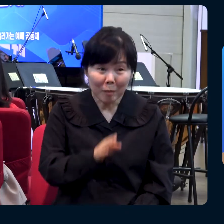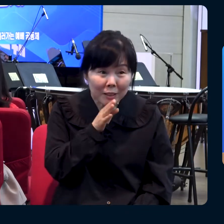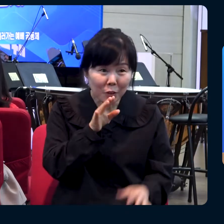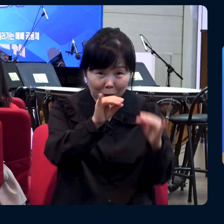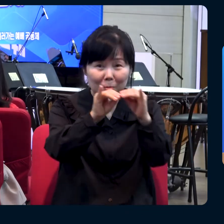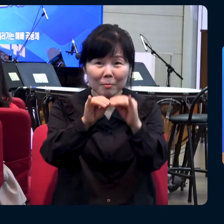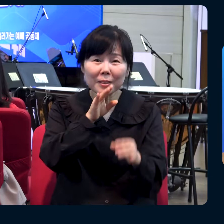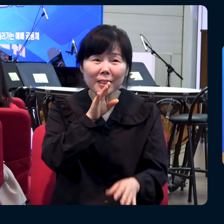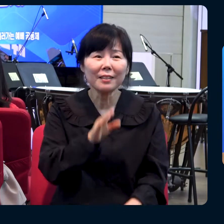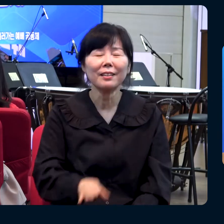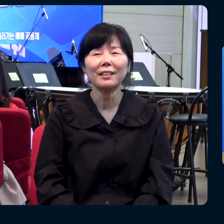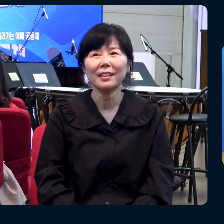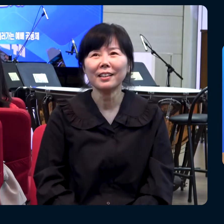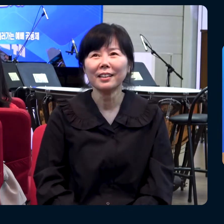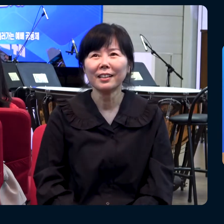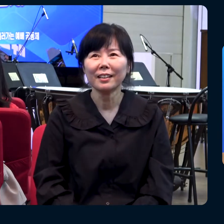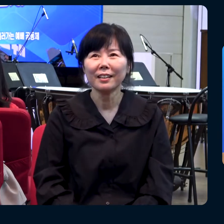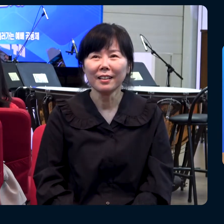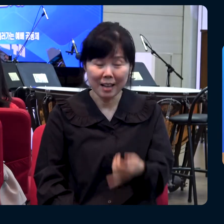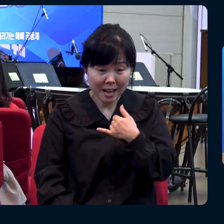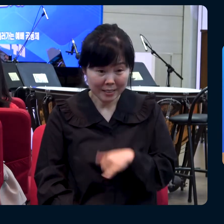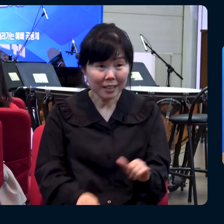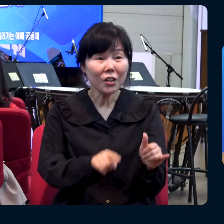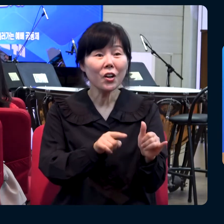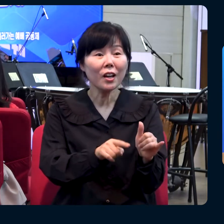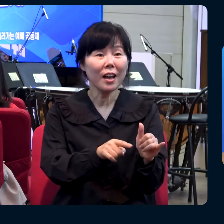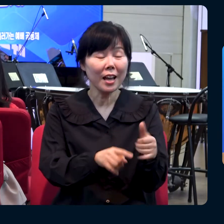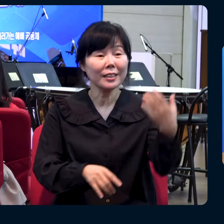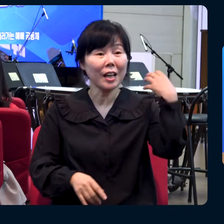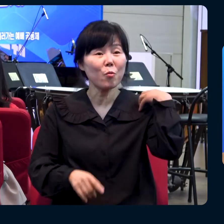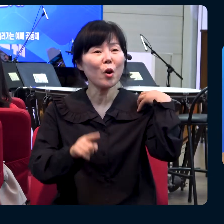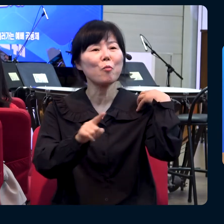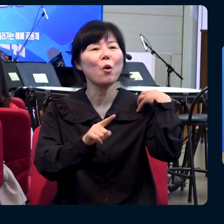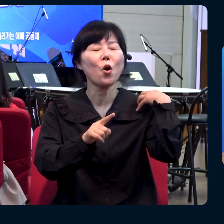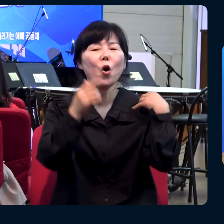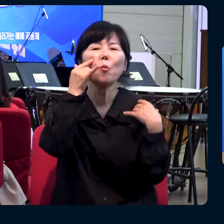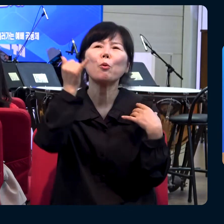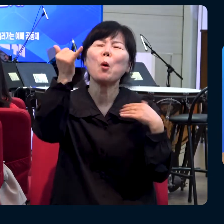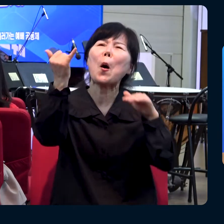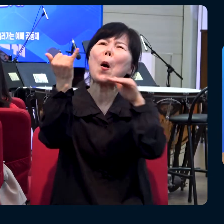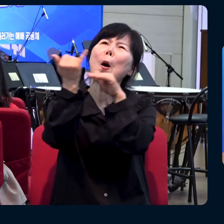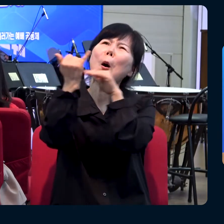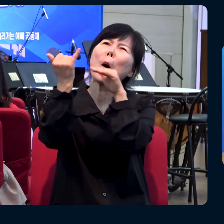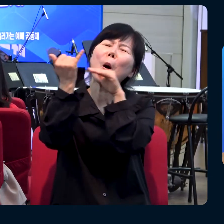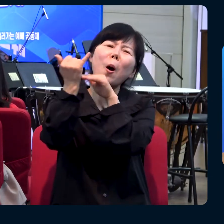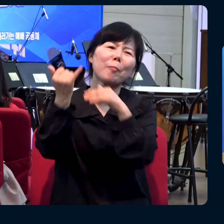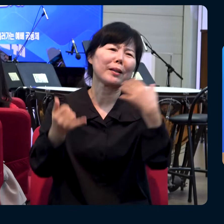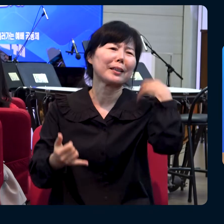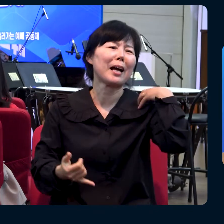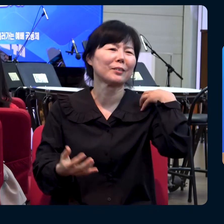맞아요 아니에요? 아이들의 사명은요 부모를 힘들게 하는 거예요.